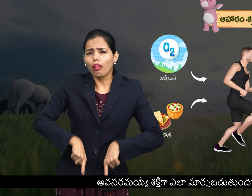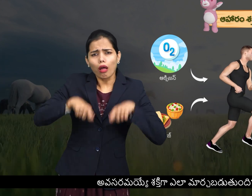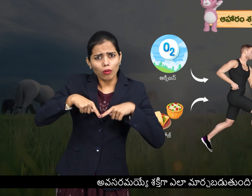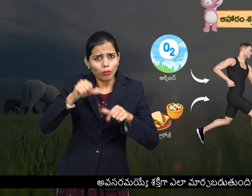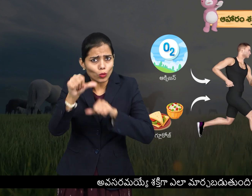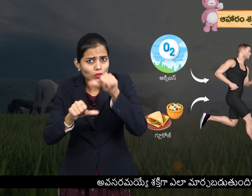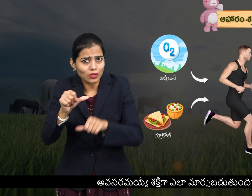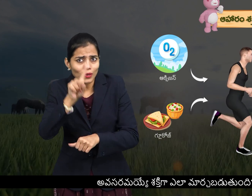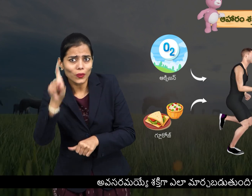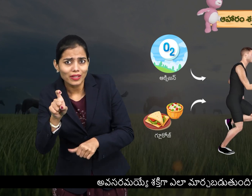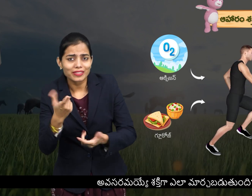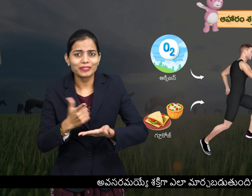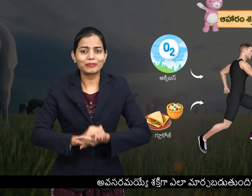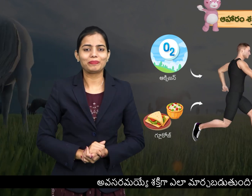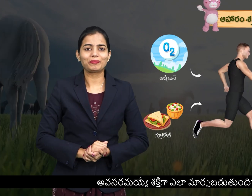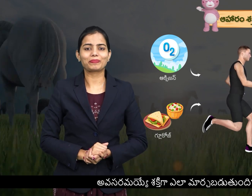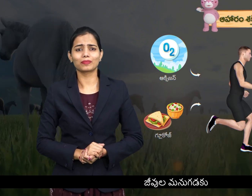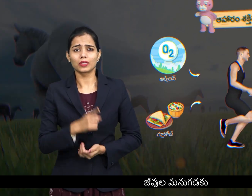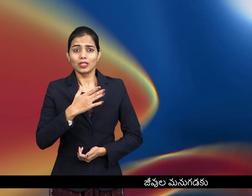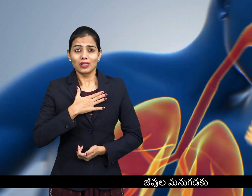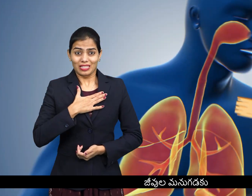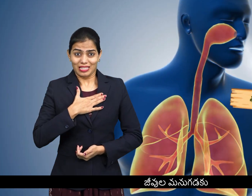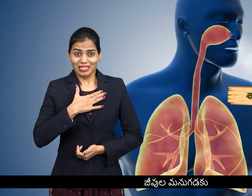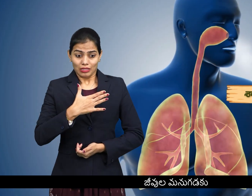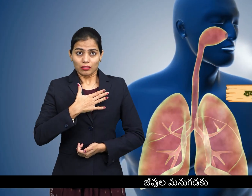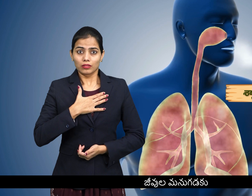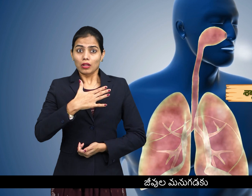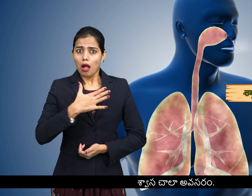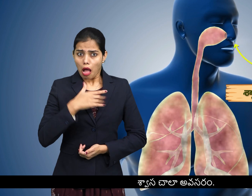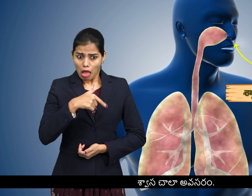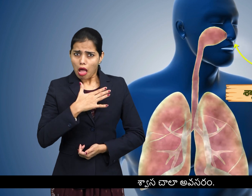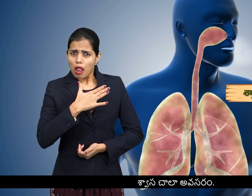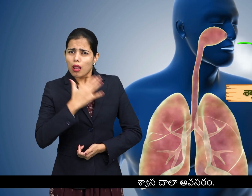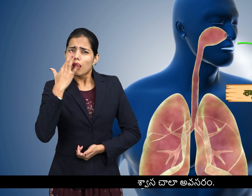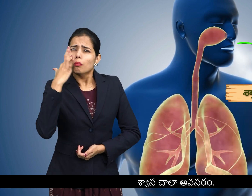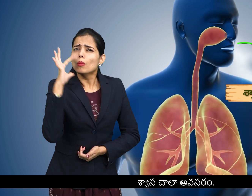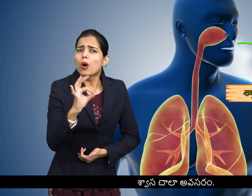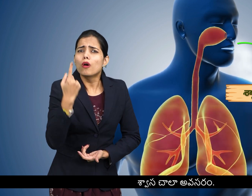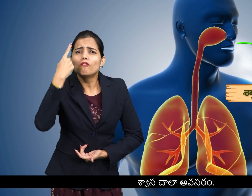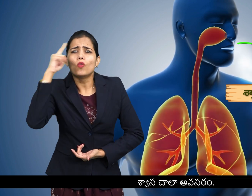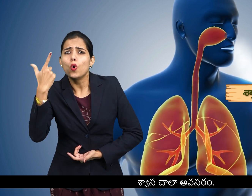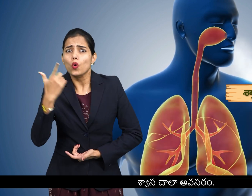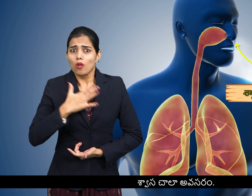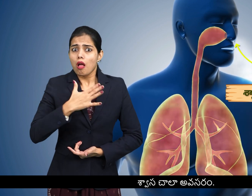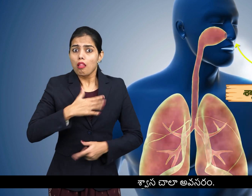శక్తిగా ఎలా మార్చబడుతుంది? జీవుల మనుగడకు శ్వాస చాలా అవసరం.